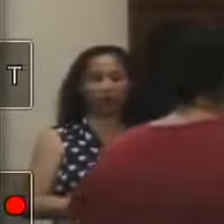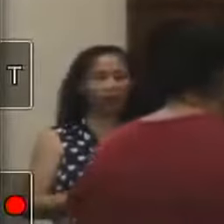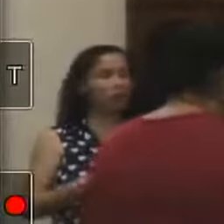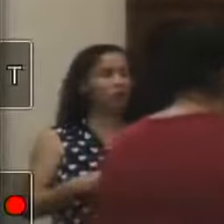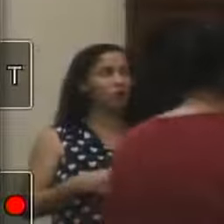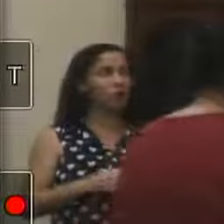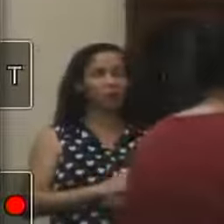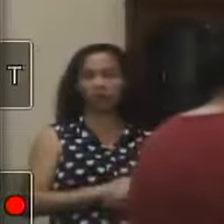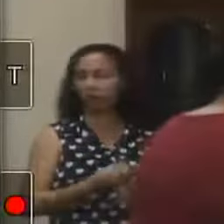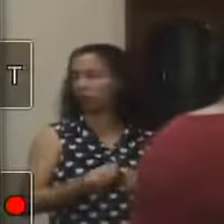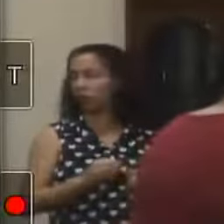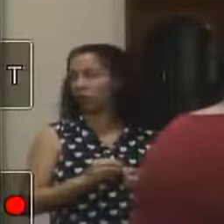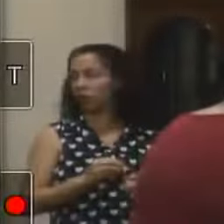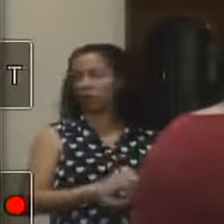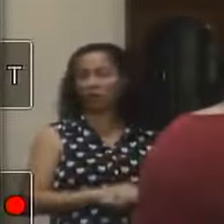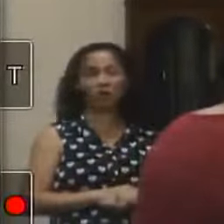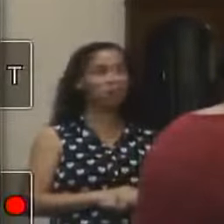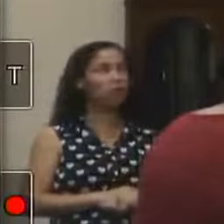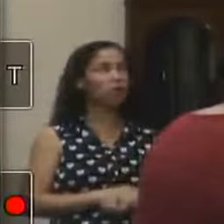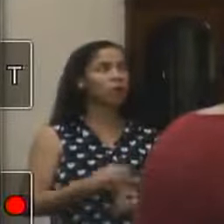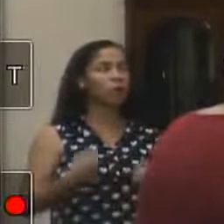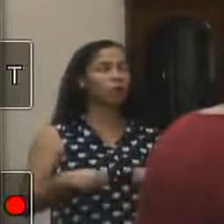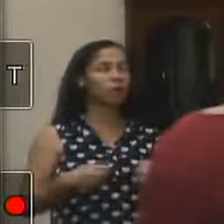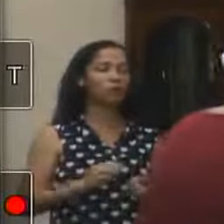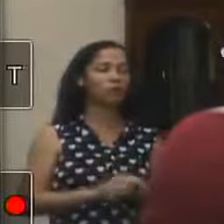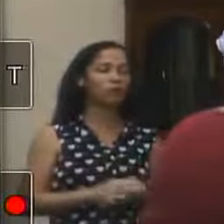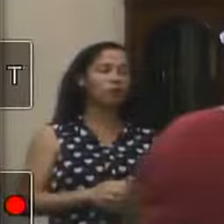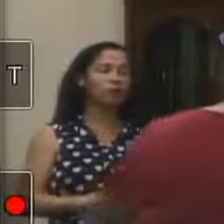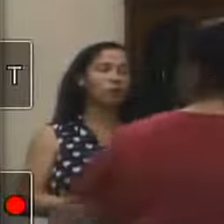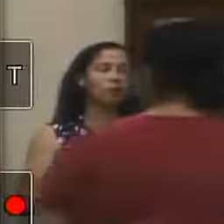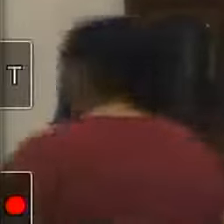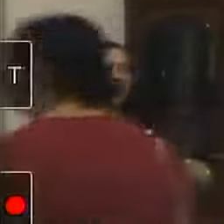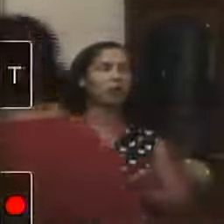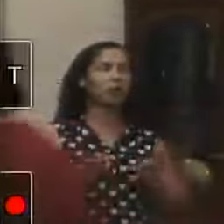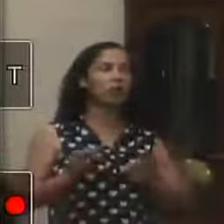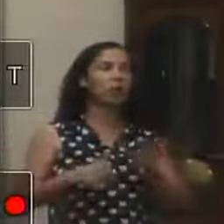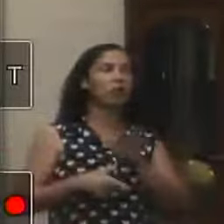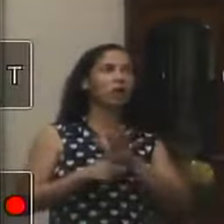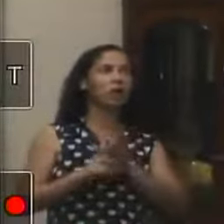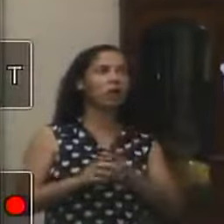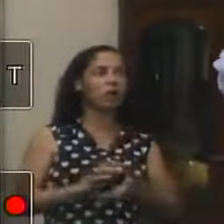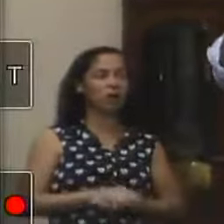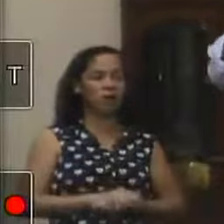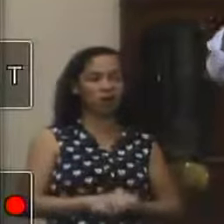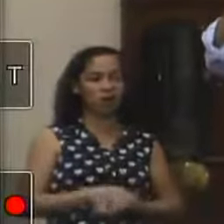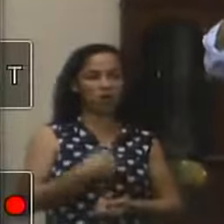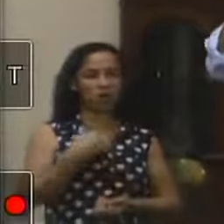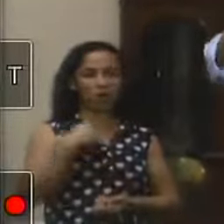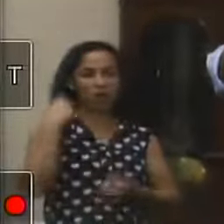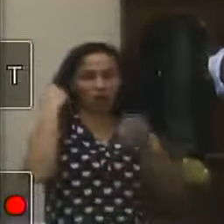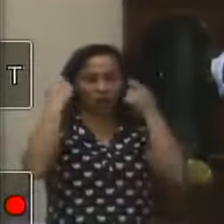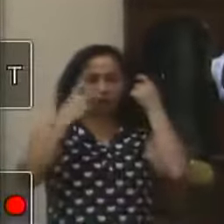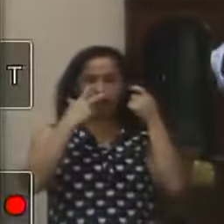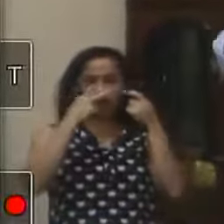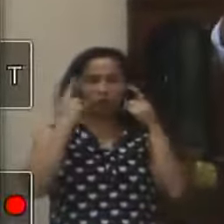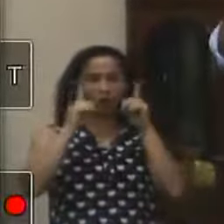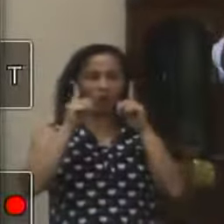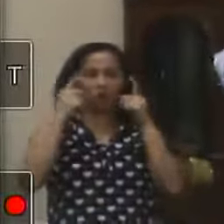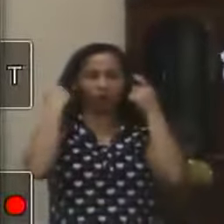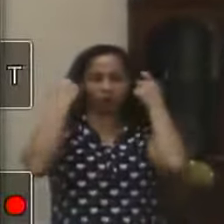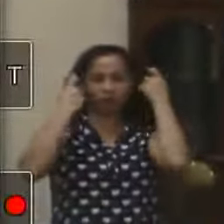município. A gente precisa, a Valença precisa se planejar para isso. Não está havendo essa preocupação de